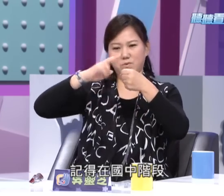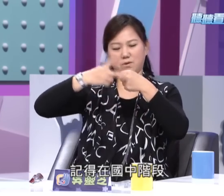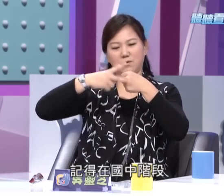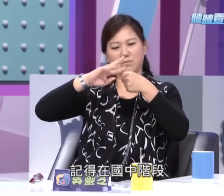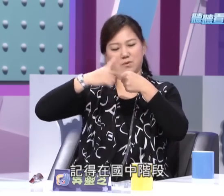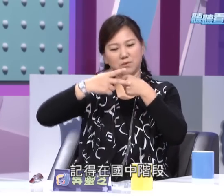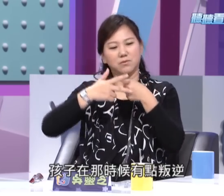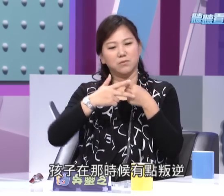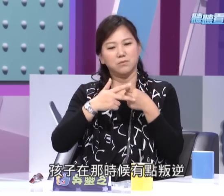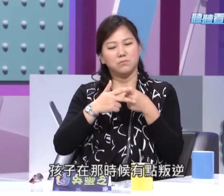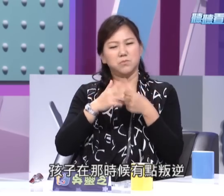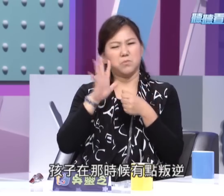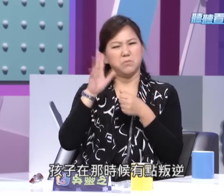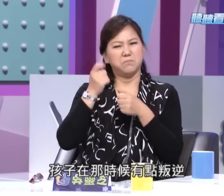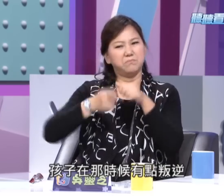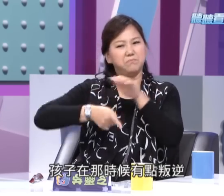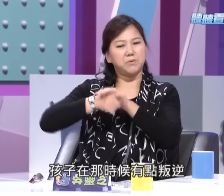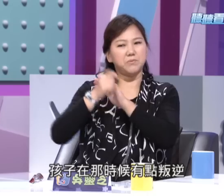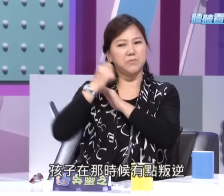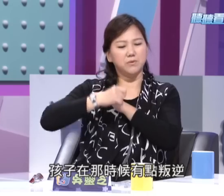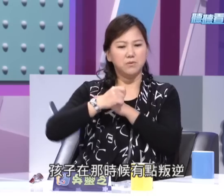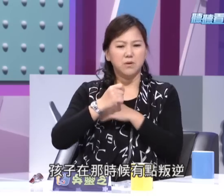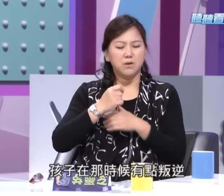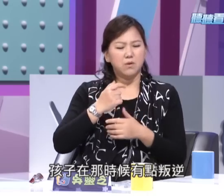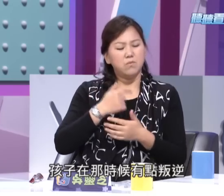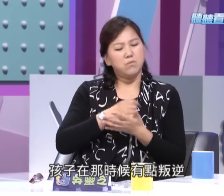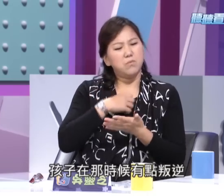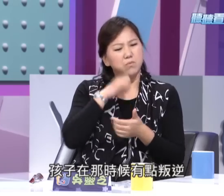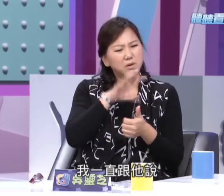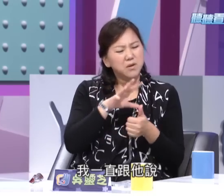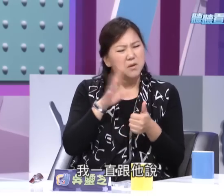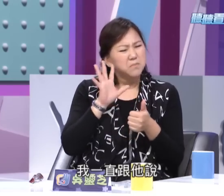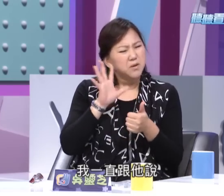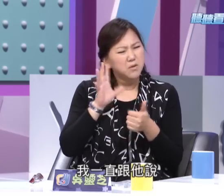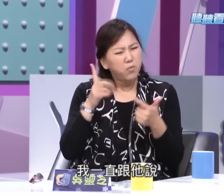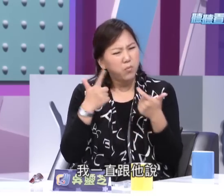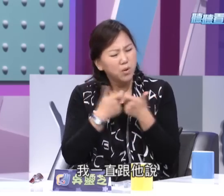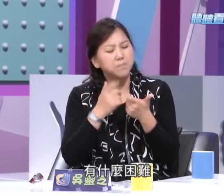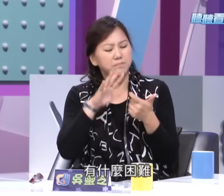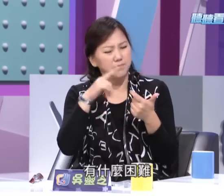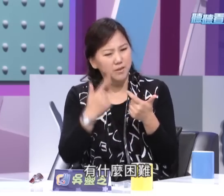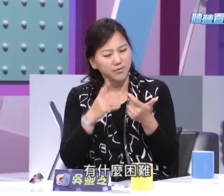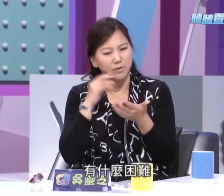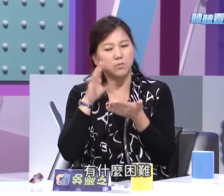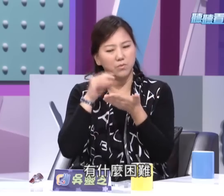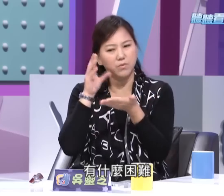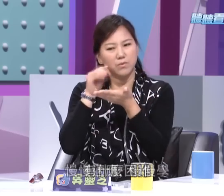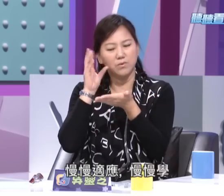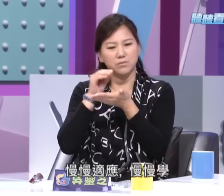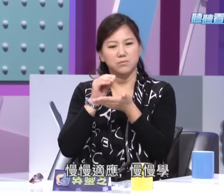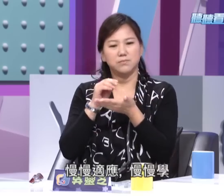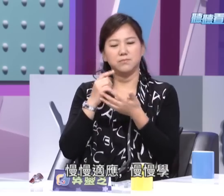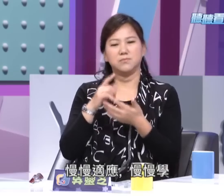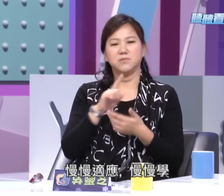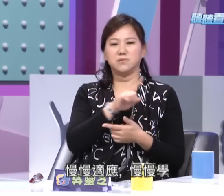段，孩子在那时候呢有点叛逆，我一直跟他说有什么困难慢慢适应慢慢